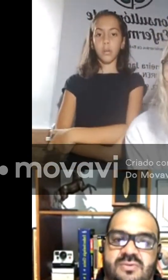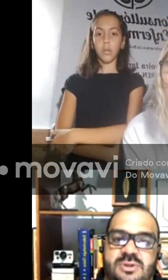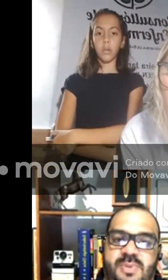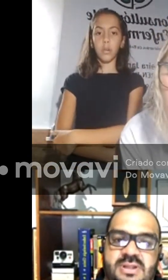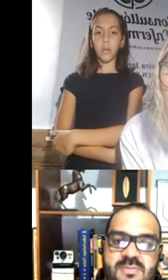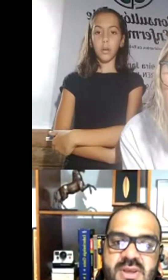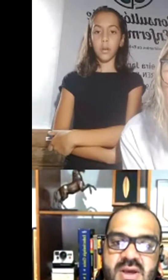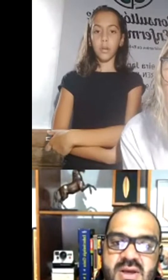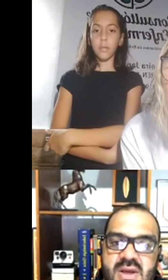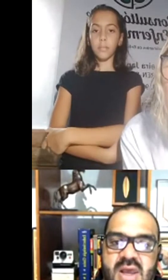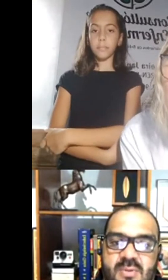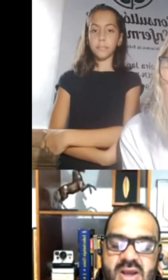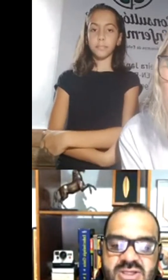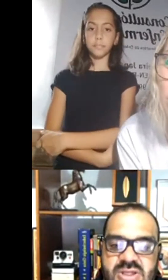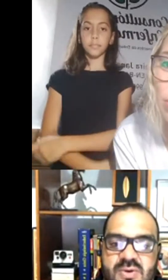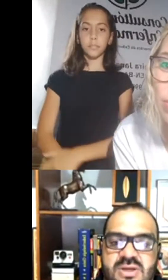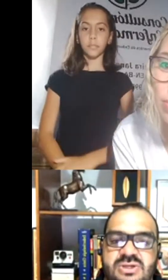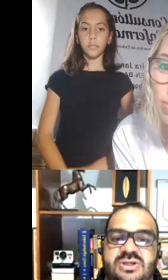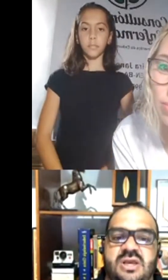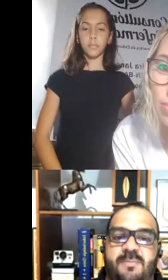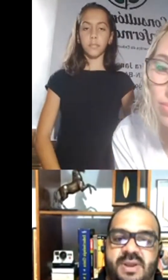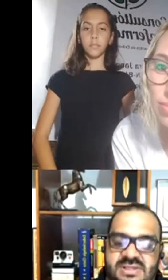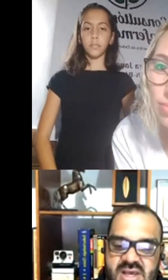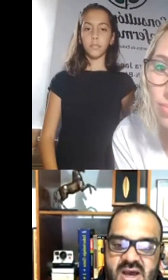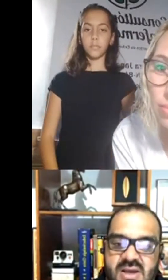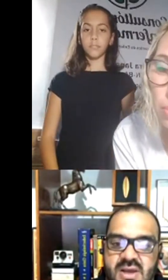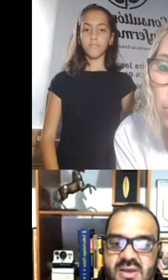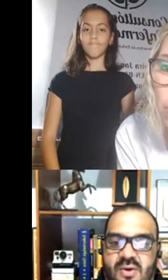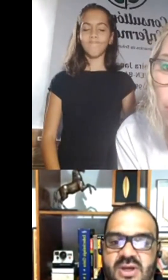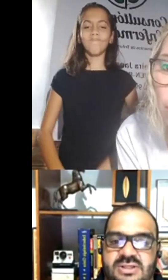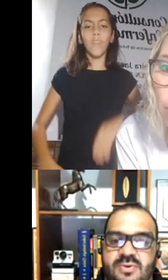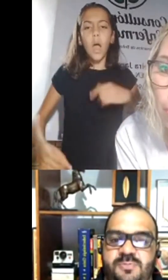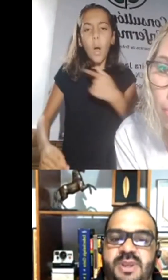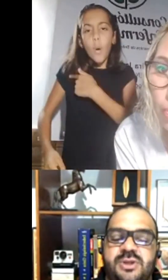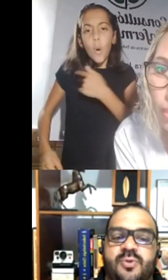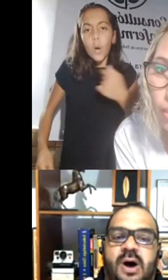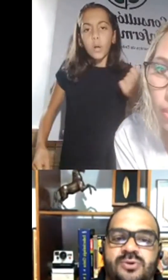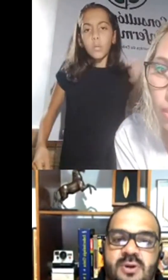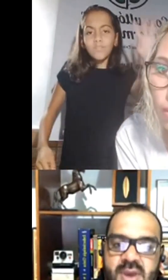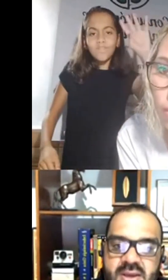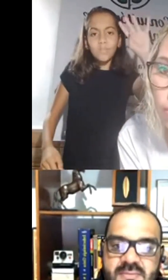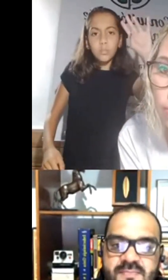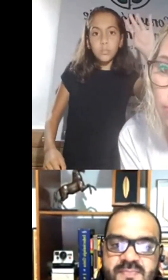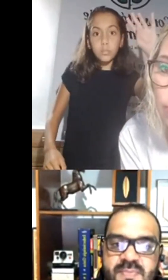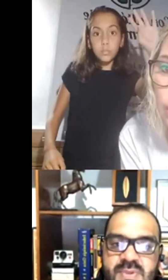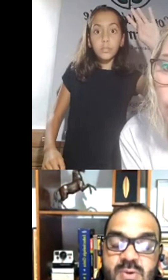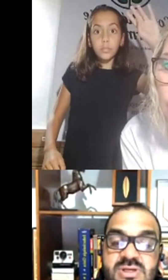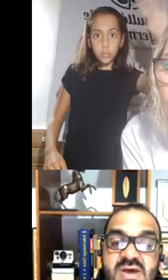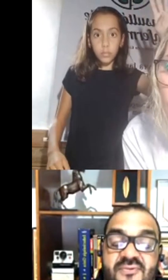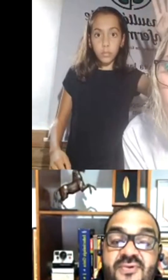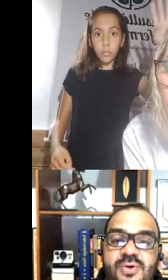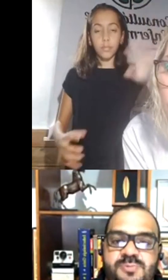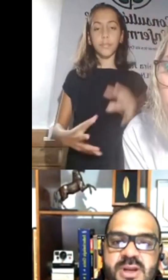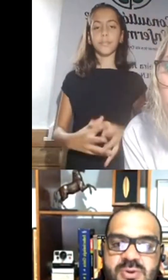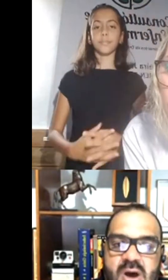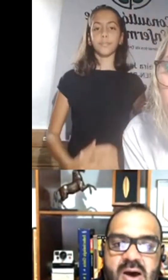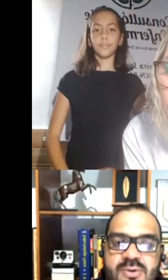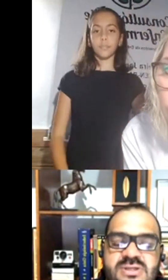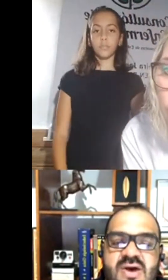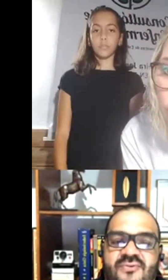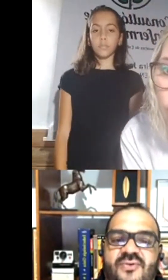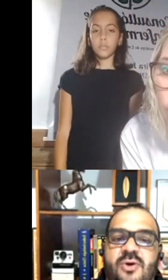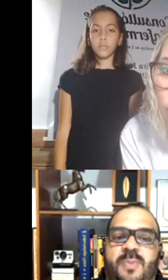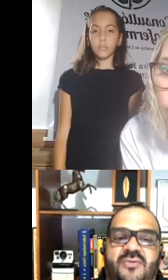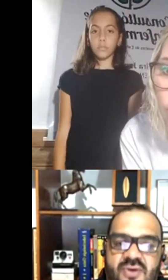questão de pandemia. É uma questão que a gente tem que pensar que é uma questão espiritual também. Né? Um desafio espiritual,